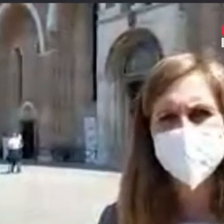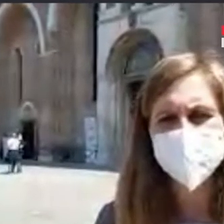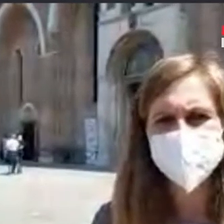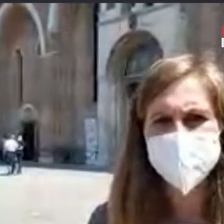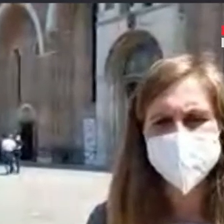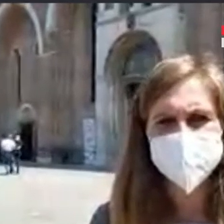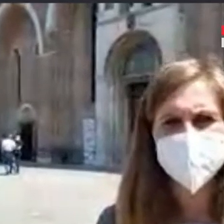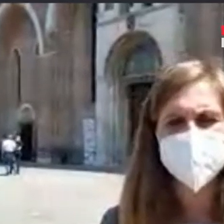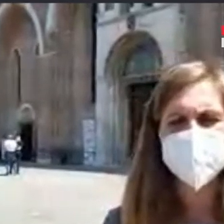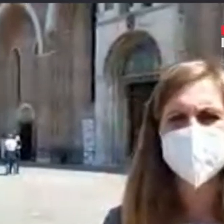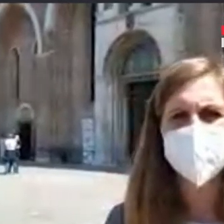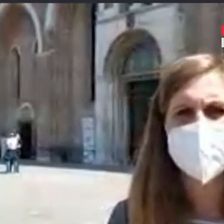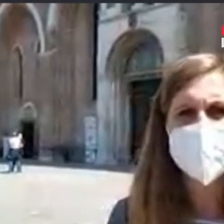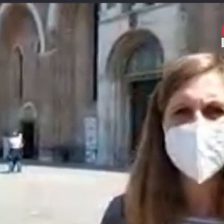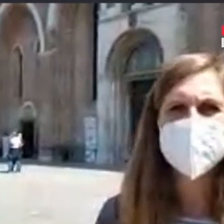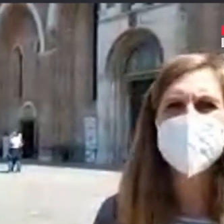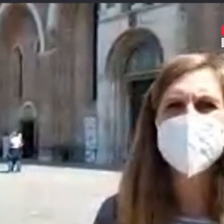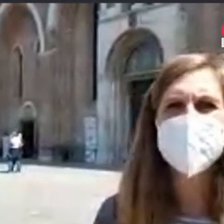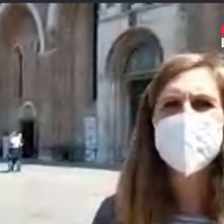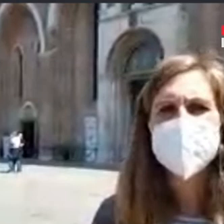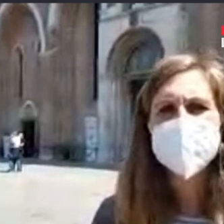nuovi posti per i vaccini e